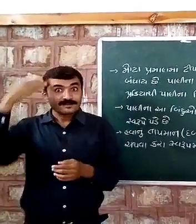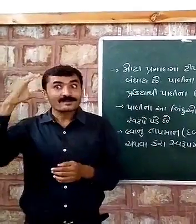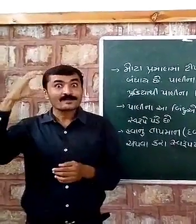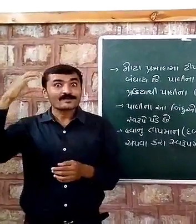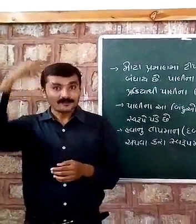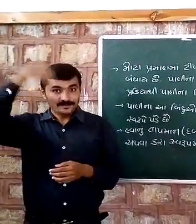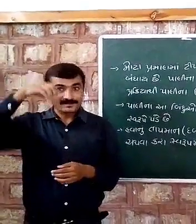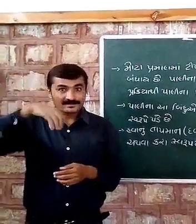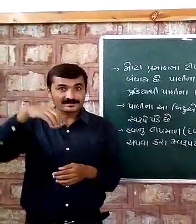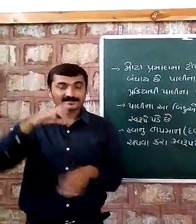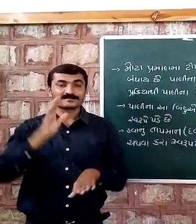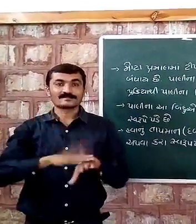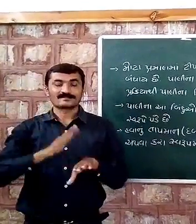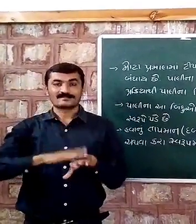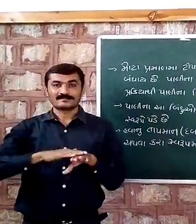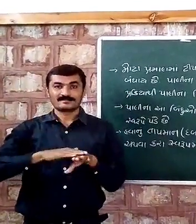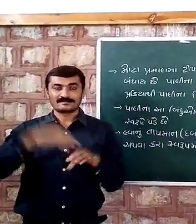સ્વરૂપે નીચે પડે છે.